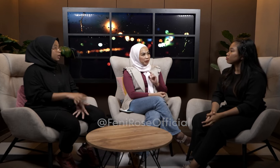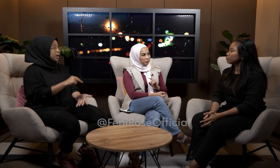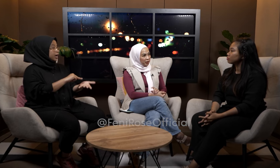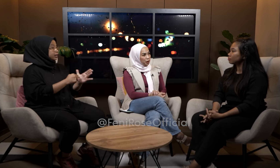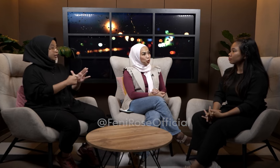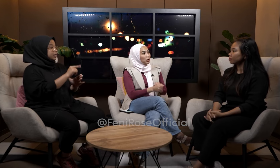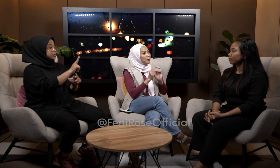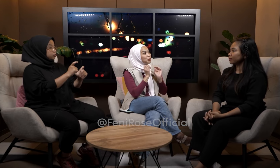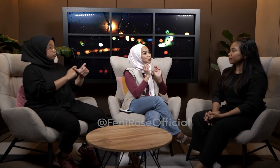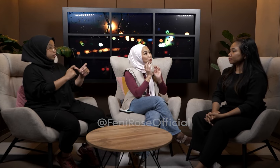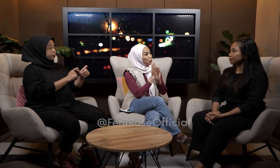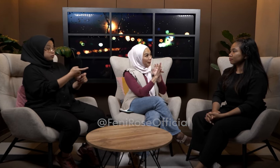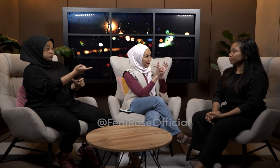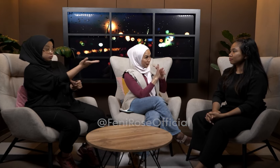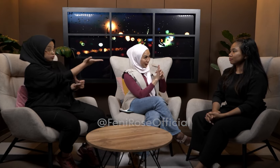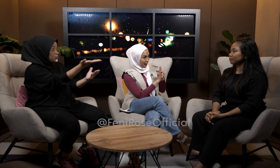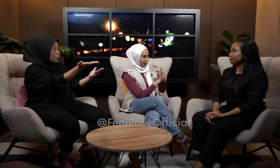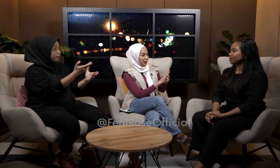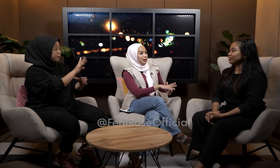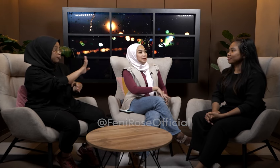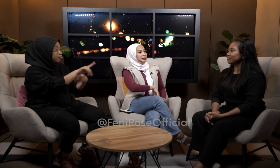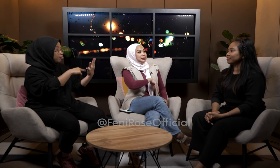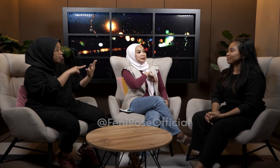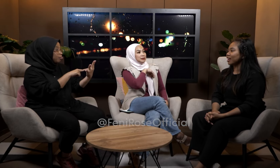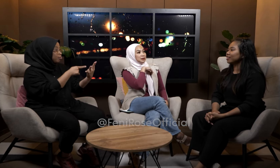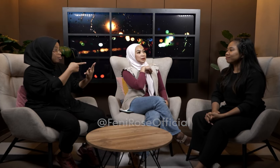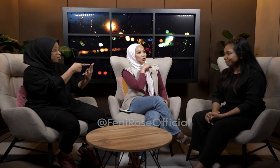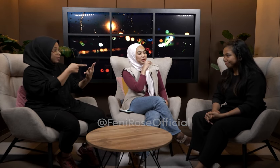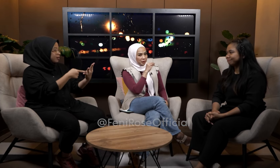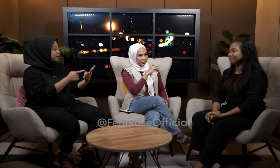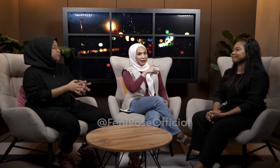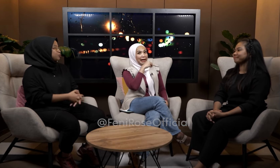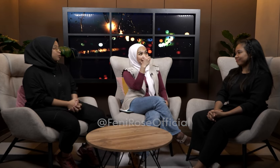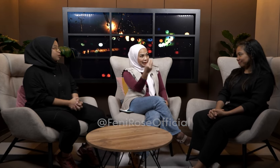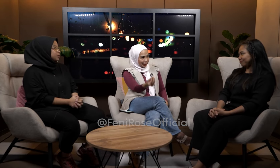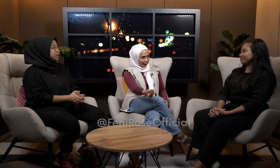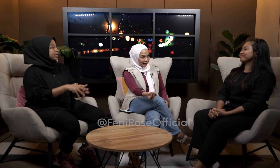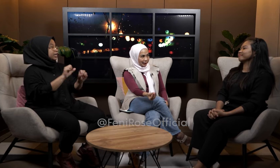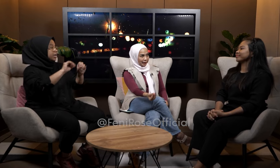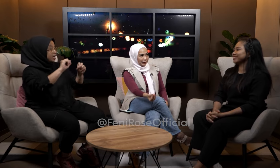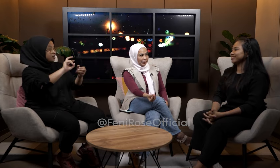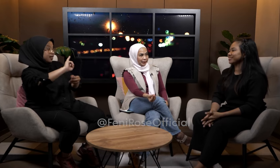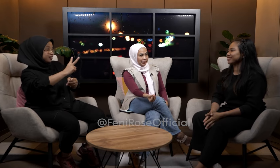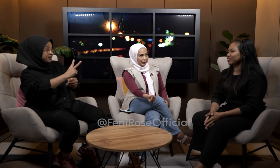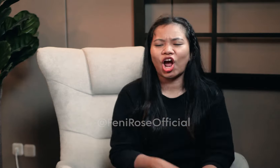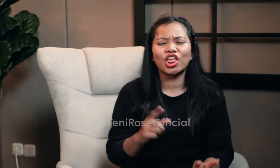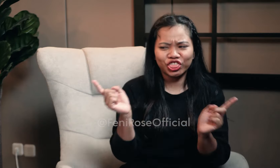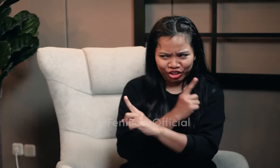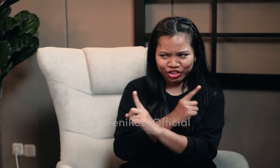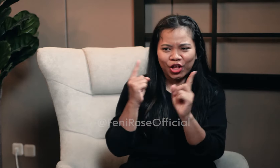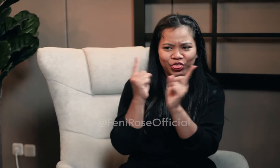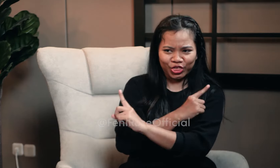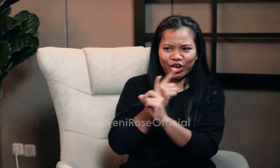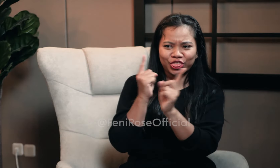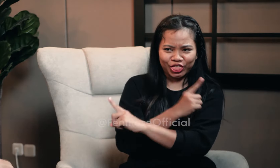segmen itu kamu semua empat-empatnya comercial break ganti iklan ganti iyalah pasti ganti Kalau